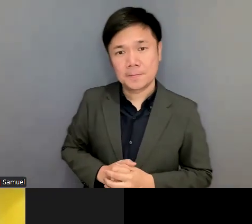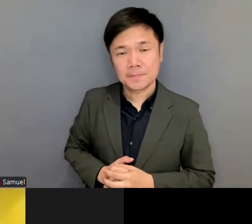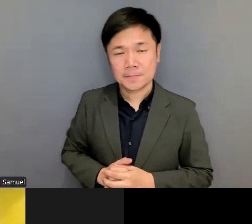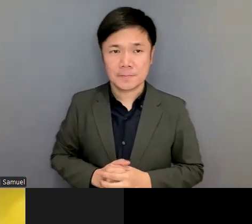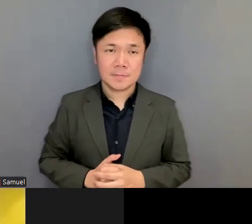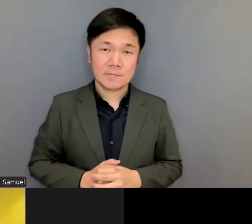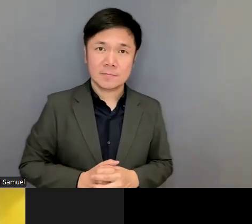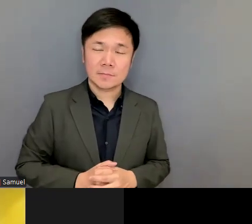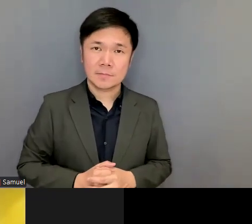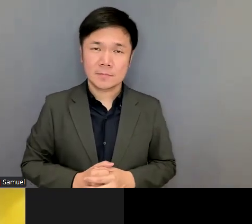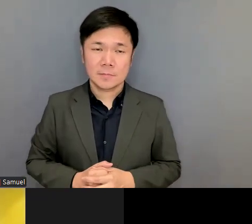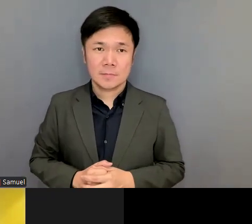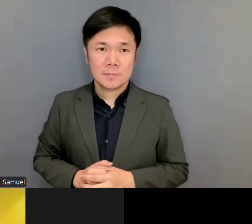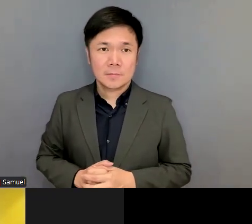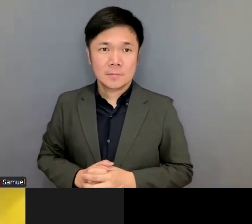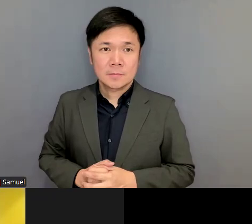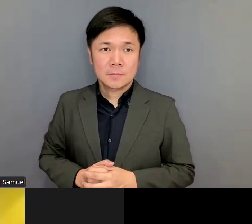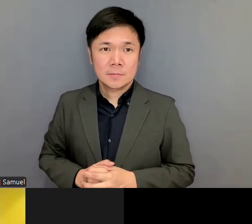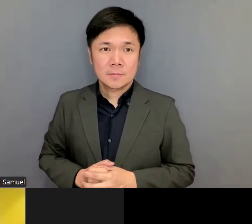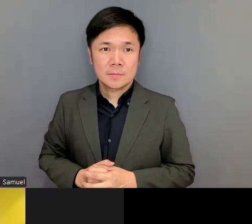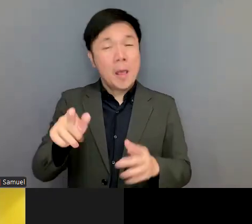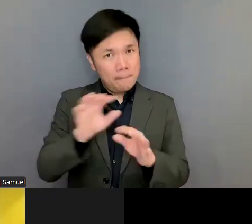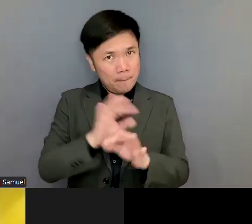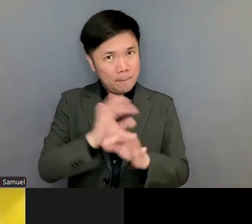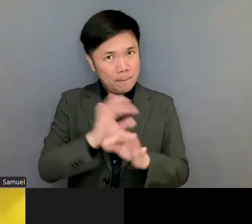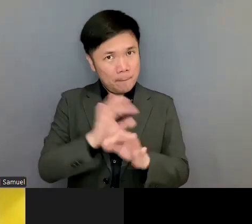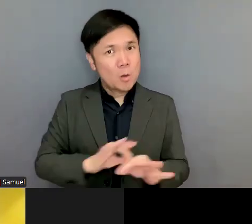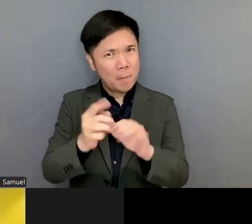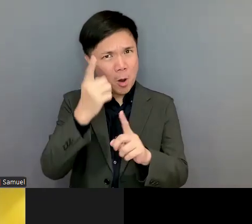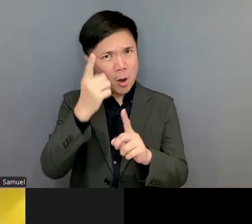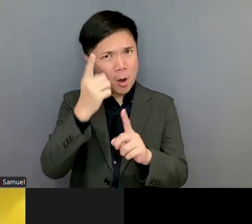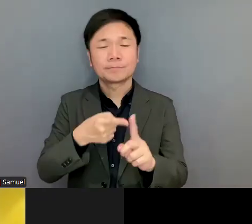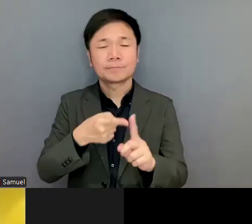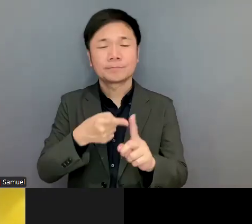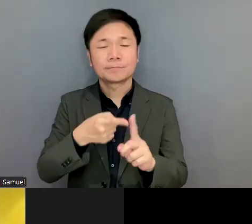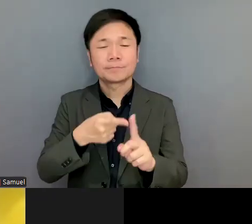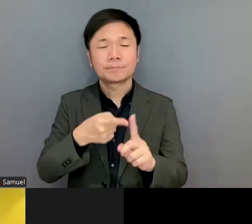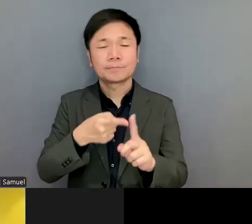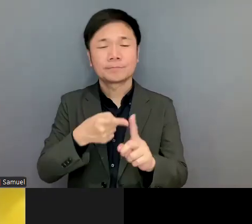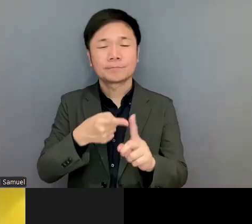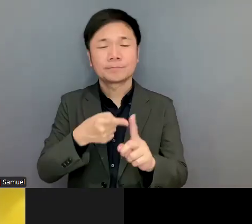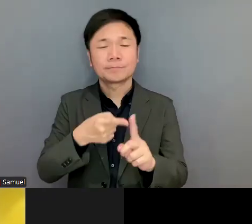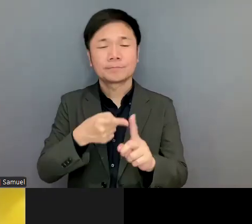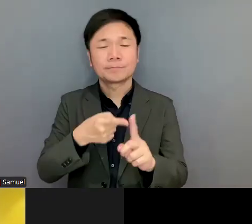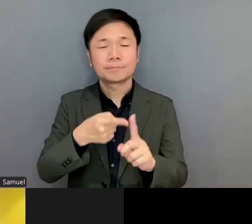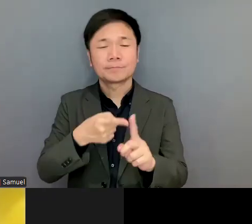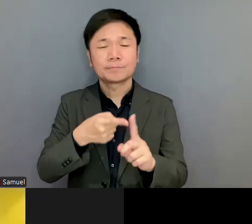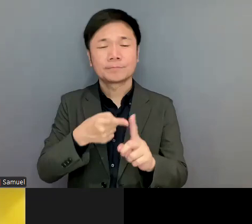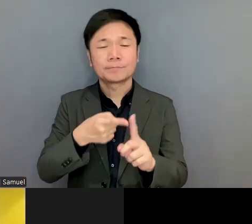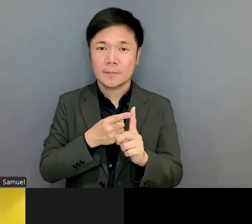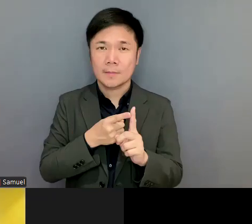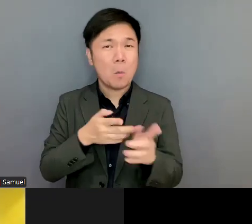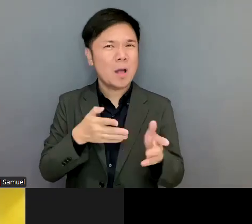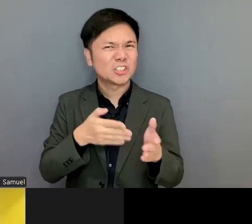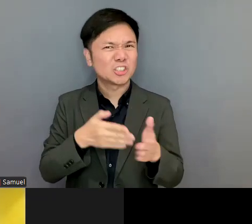this importante case, mencionar que it is also nosotros important to tenemos mention un that desafío we por la have autonomía de los pueblos porque tenemos a sistemas challenge normativos